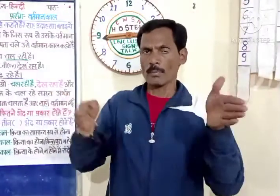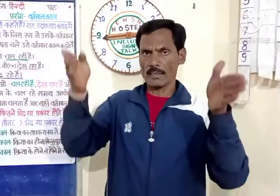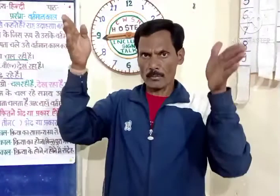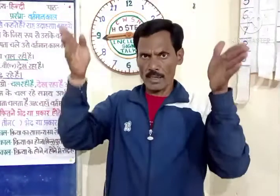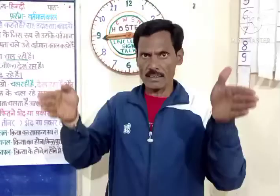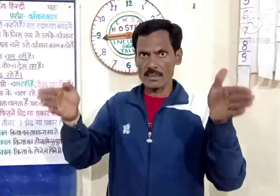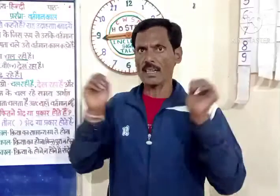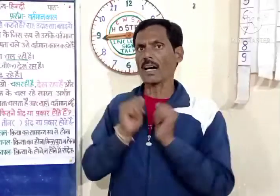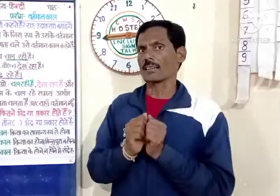वर्तमान काल